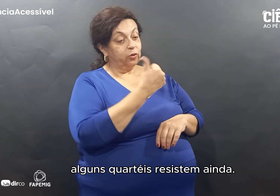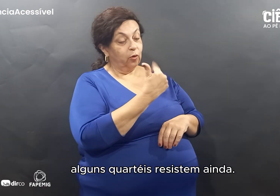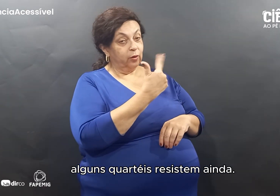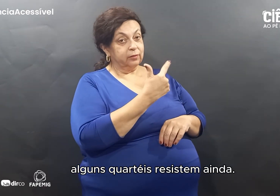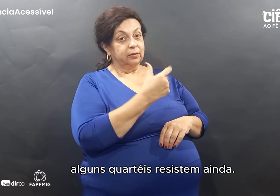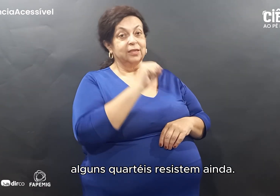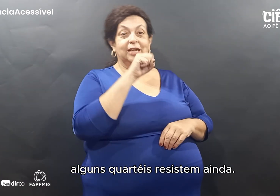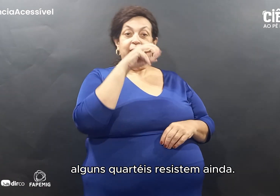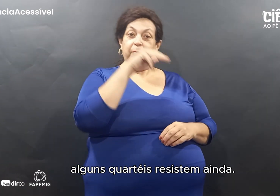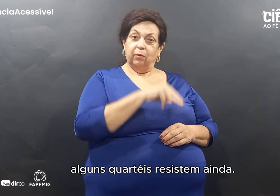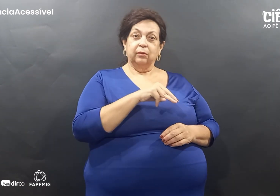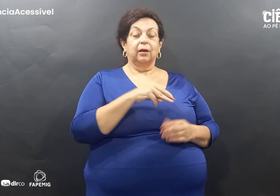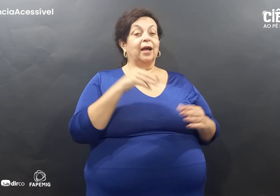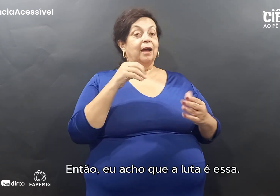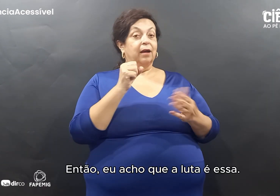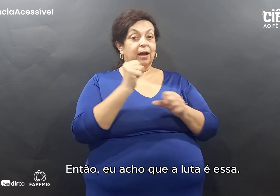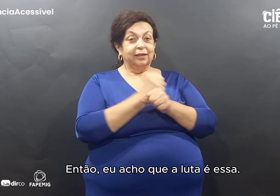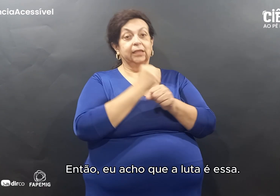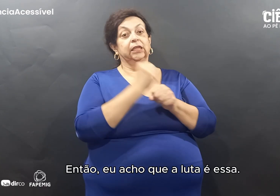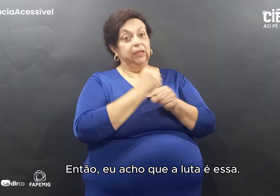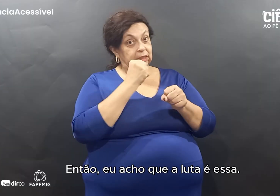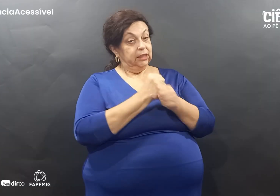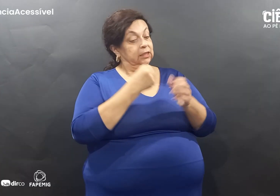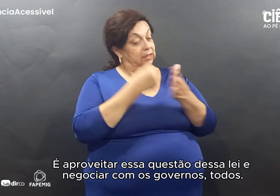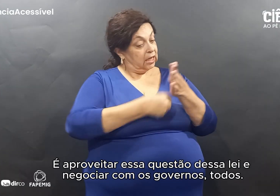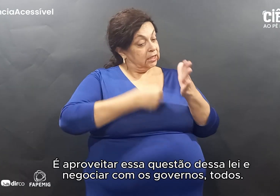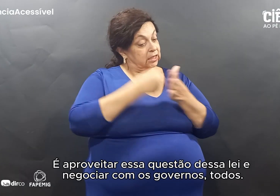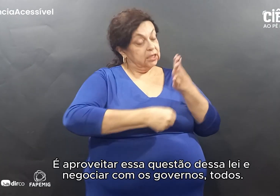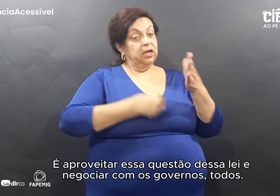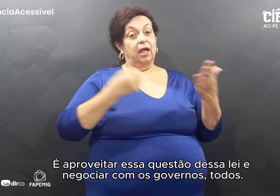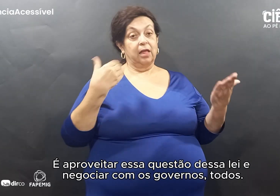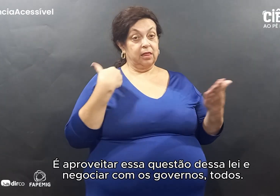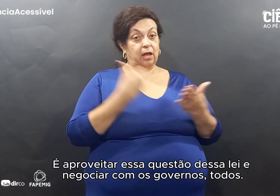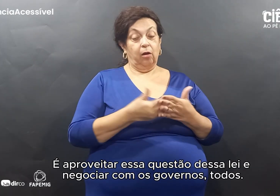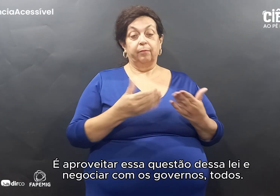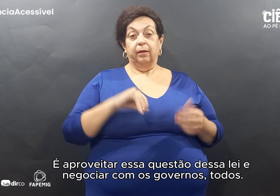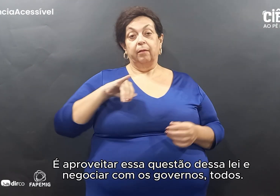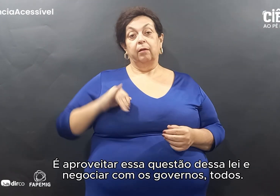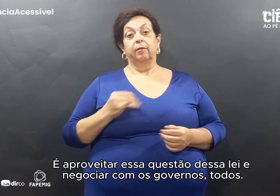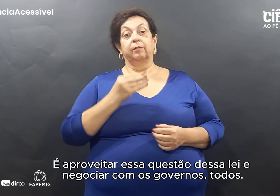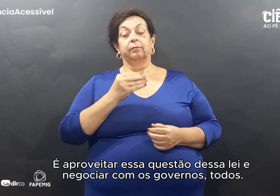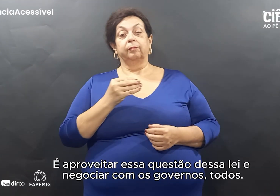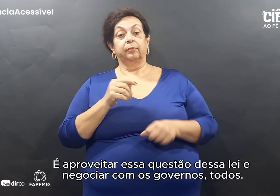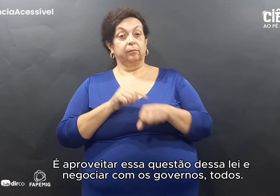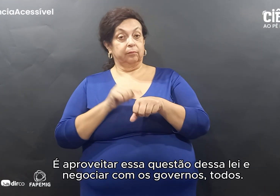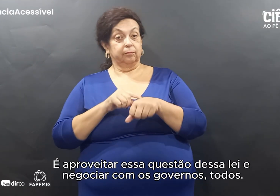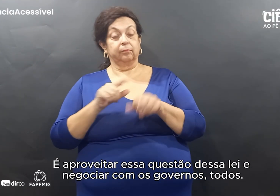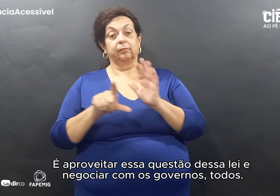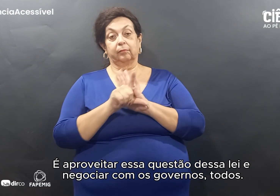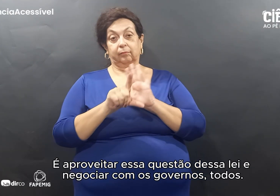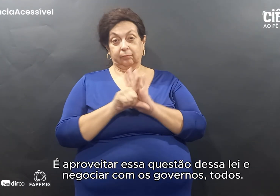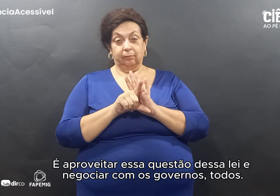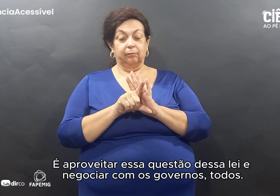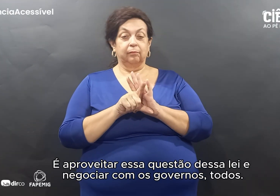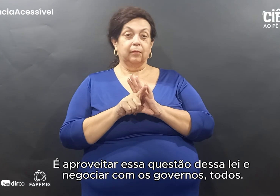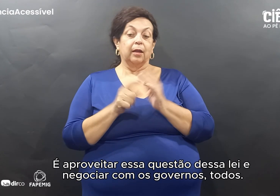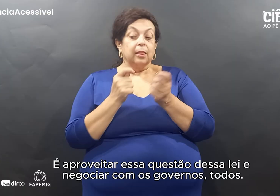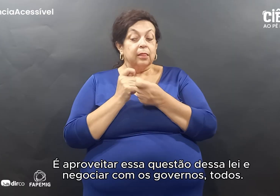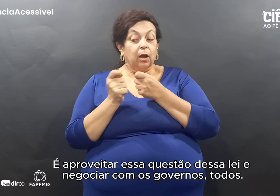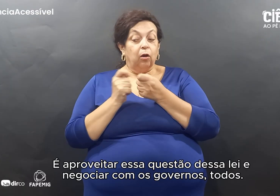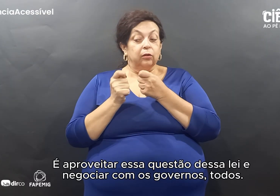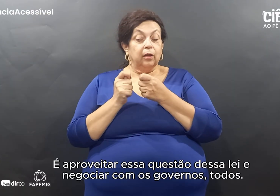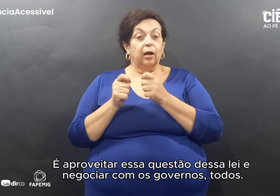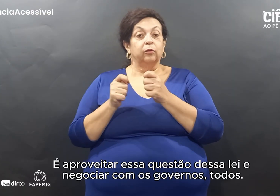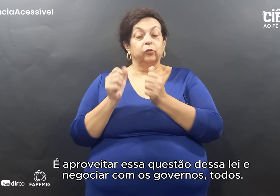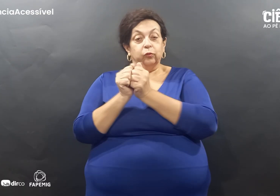Alguns quartéis resistem ainda. Eu acho que a luta é essa. É aproveitar essa questão dessa lei e negociar com